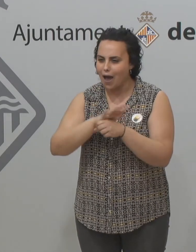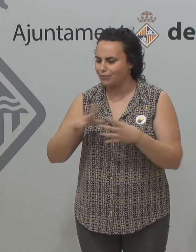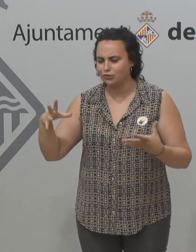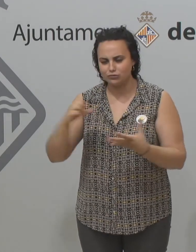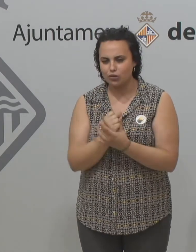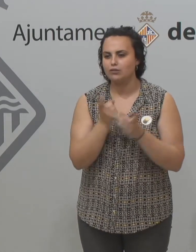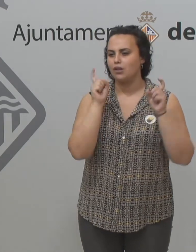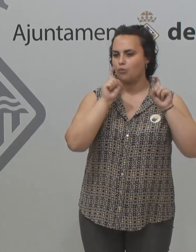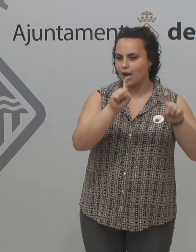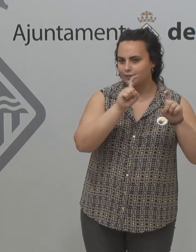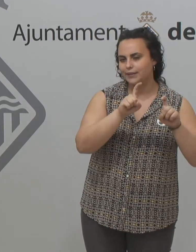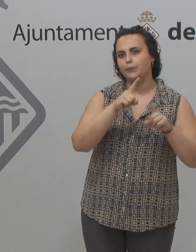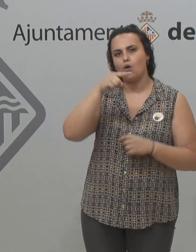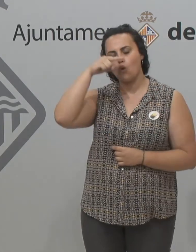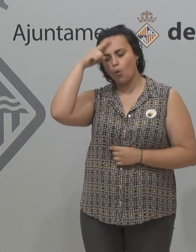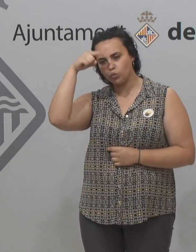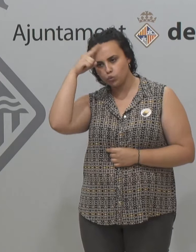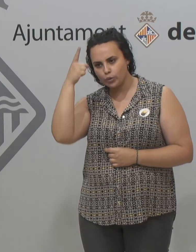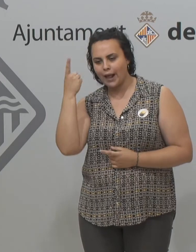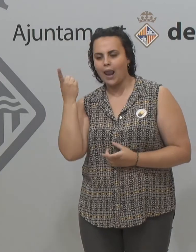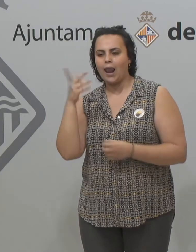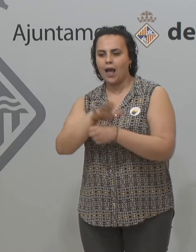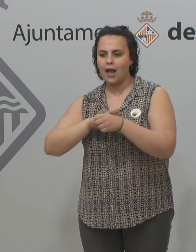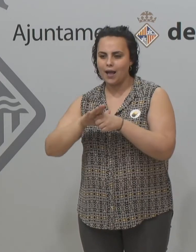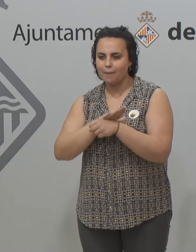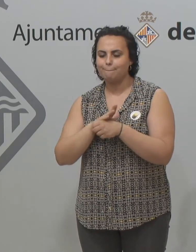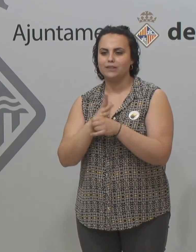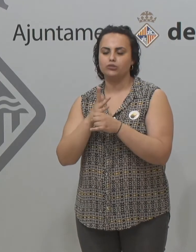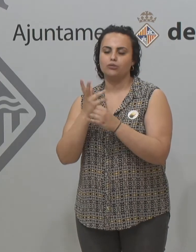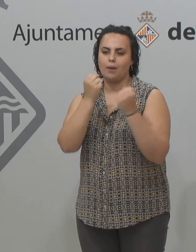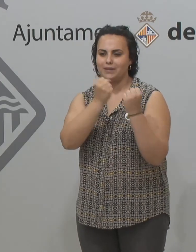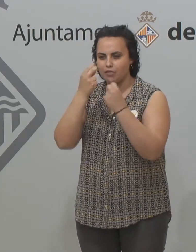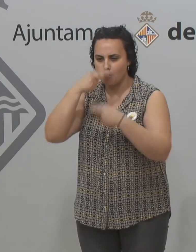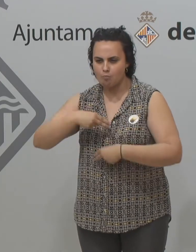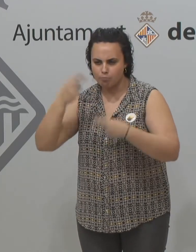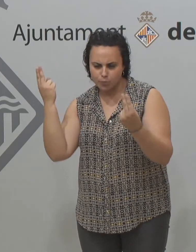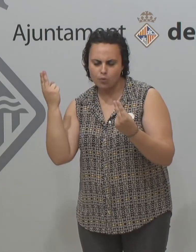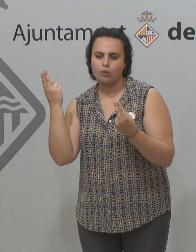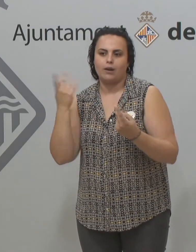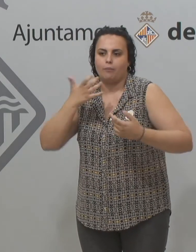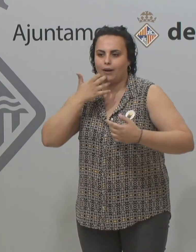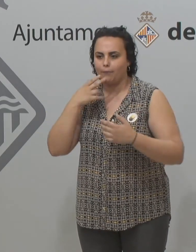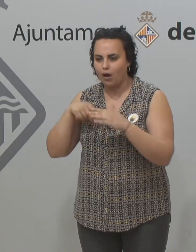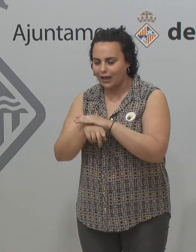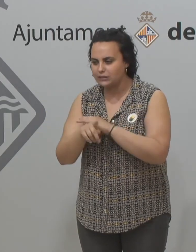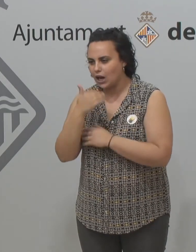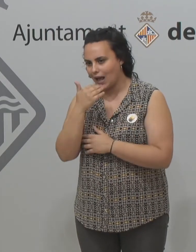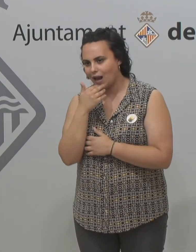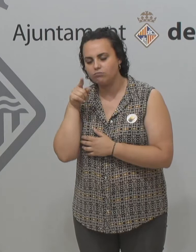l'àmbit educatiu, com és l'àmbit de cultura, com és l'àmbit d'administració pública, per anar a un tràmit, etcètera, en